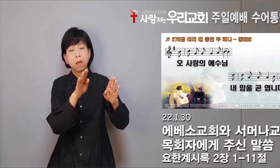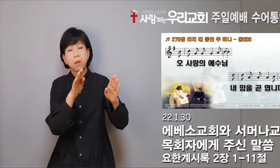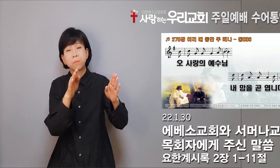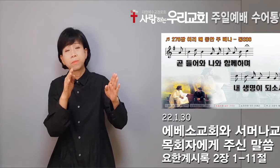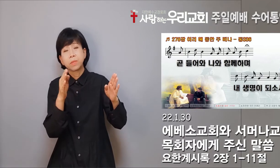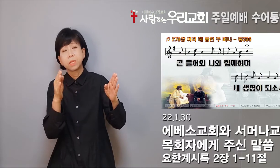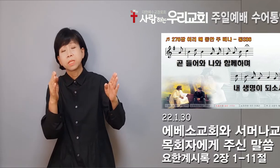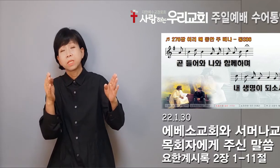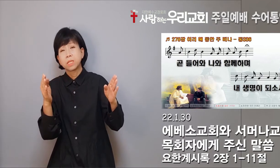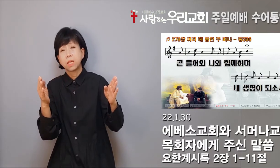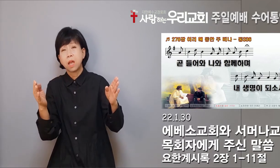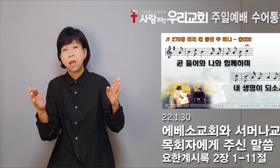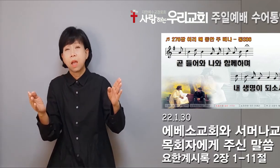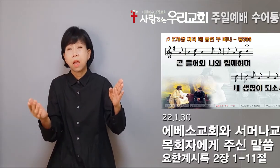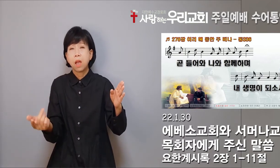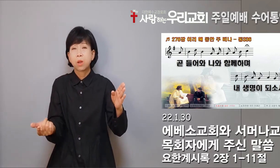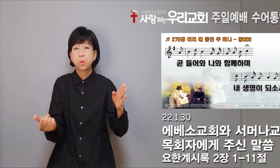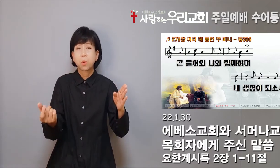건엽니다.